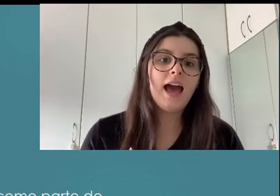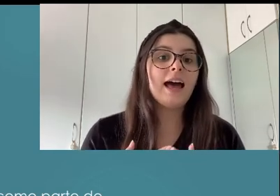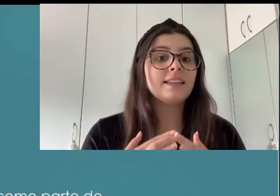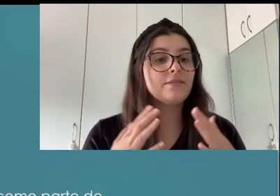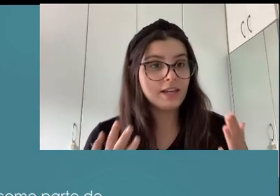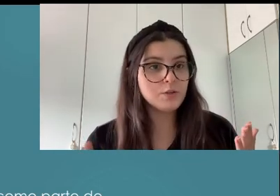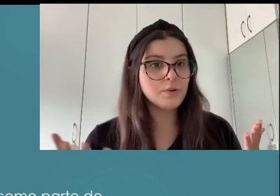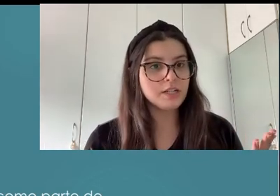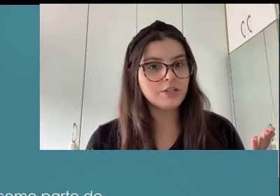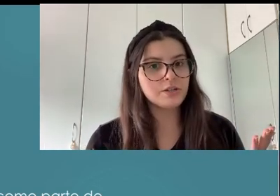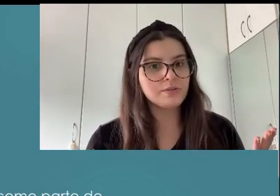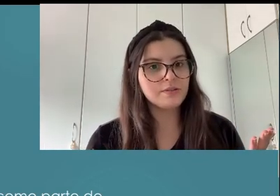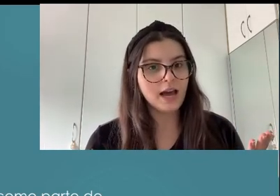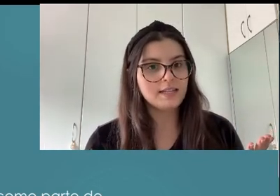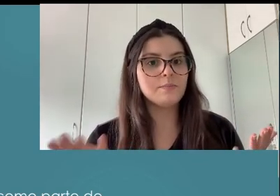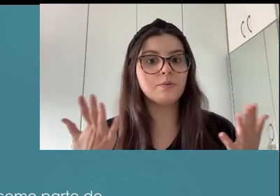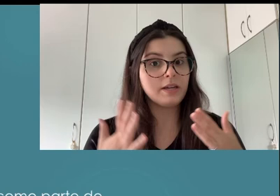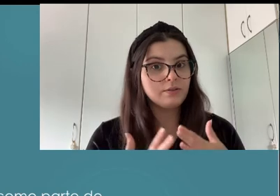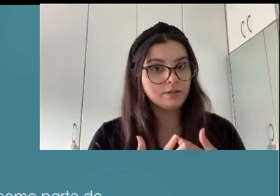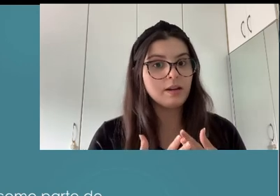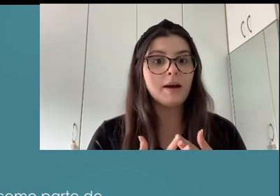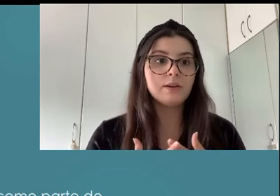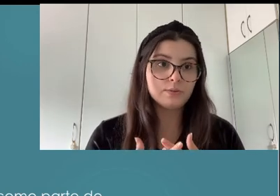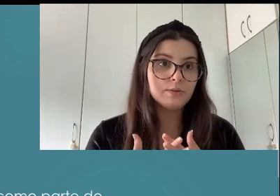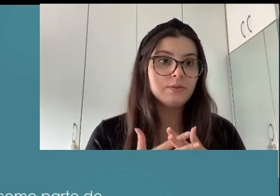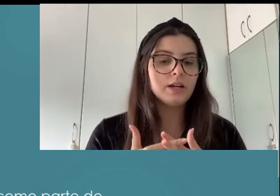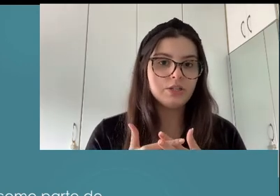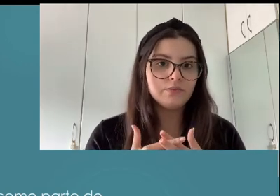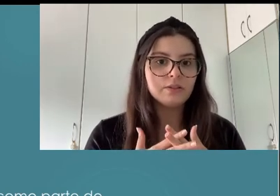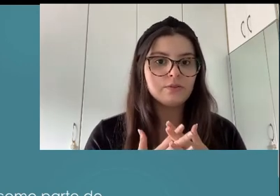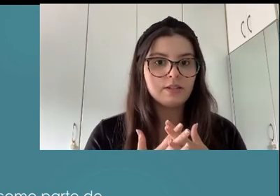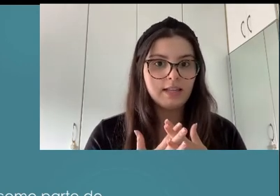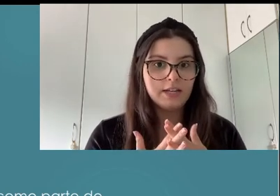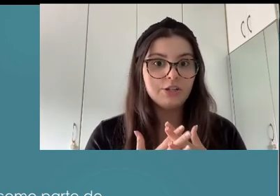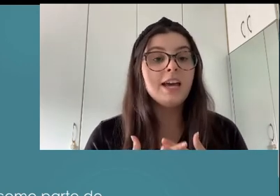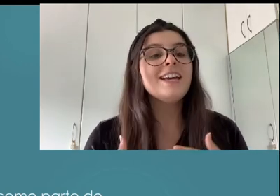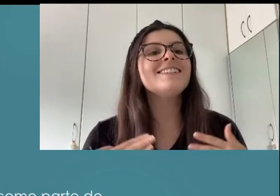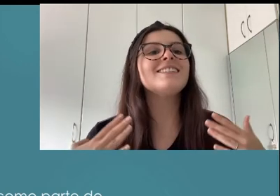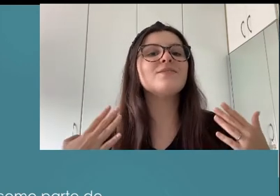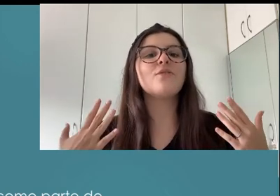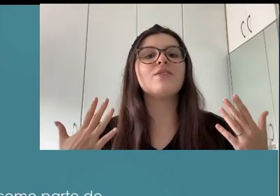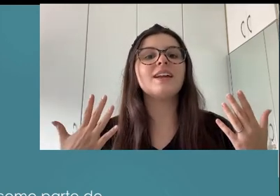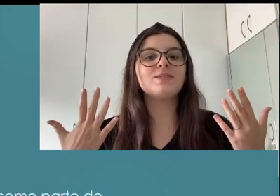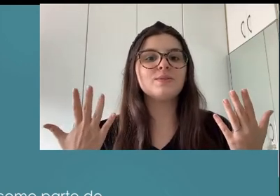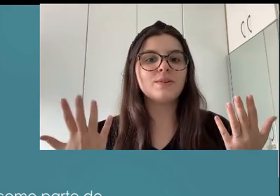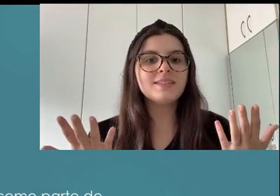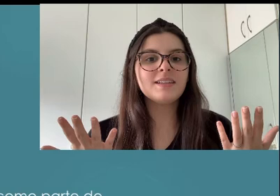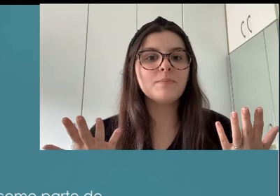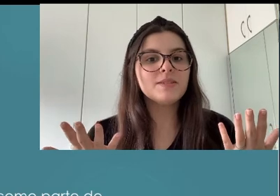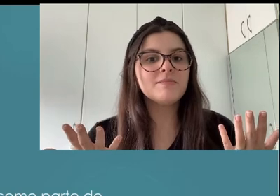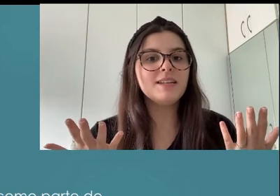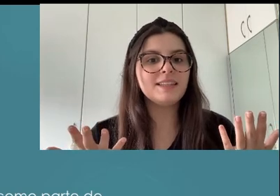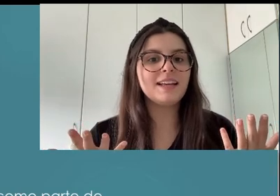conseguirá, através de políticas sociais e por meio de seu trabalho socioeducativo na sociedade, desenvolver ações